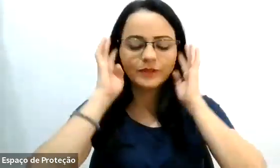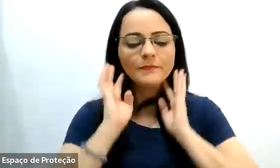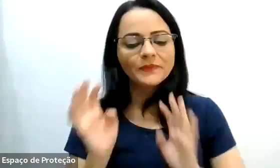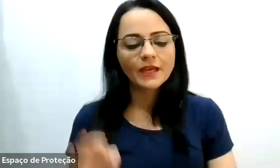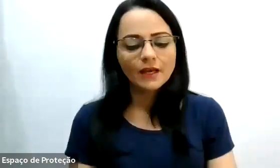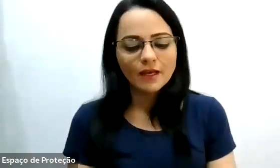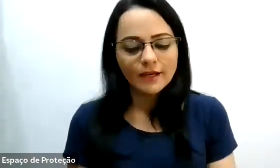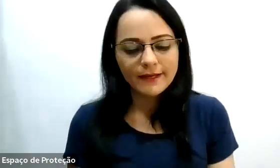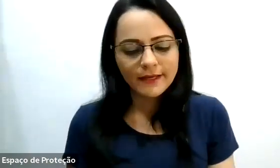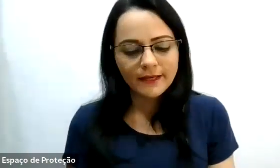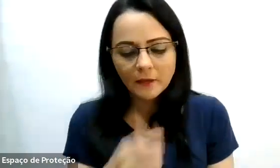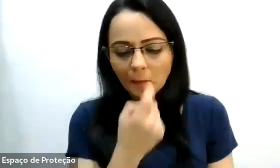né?